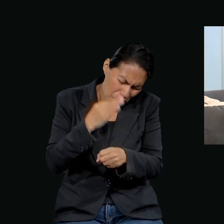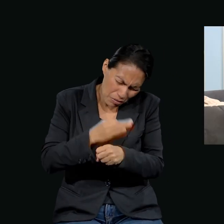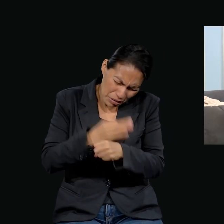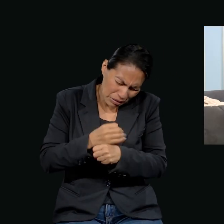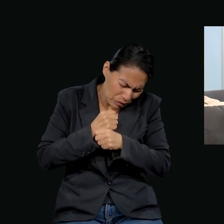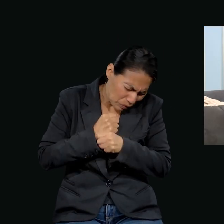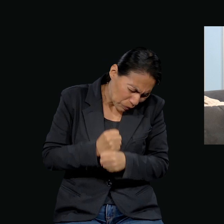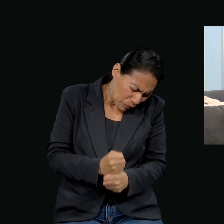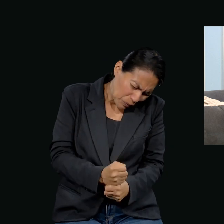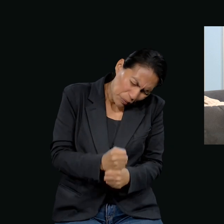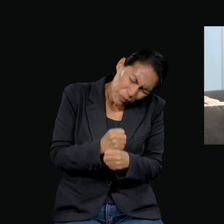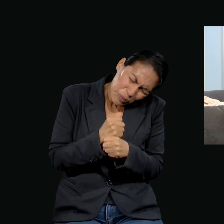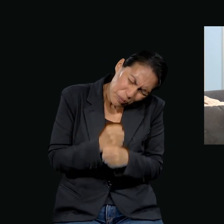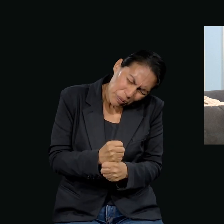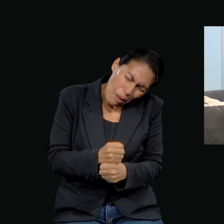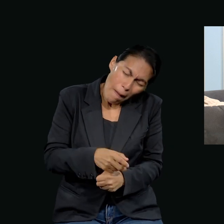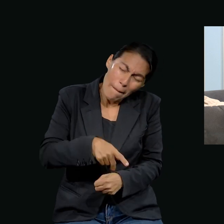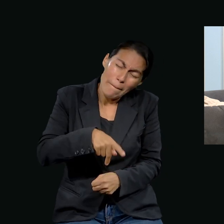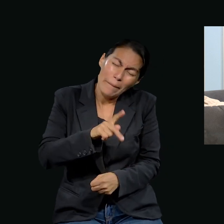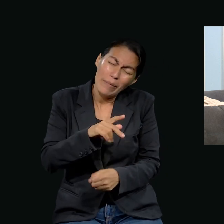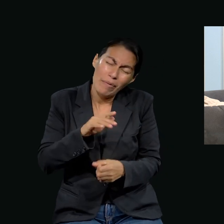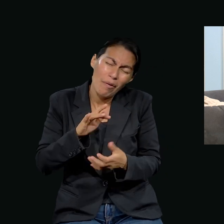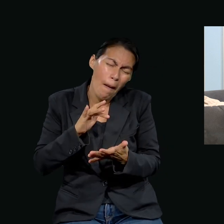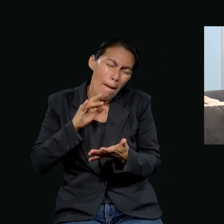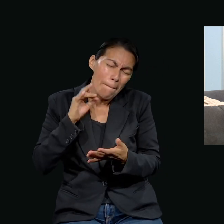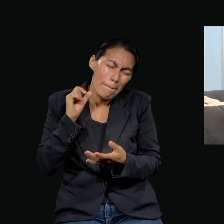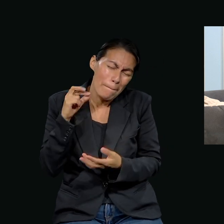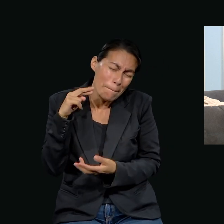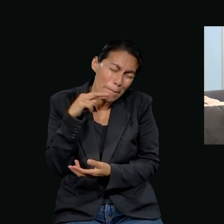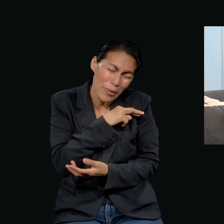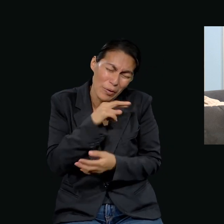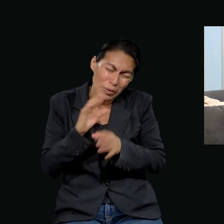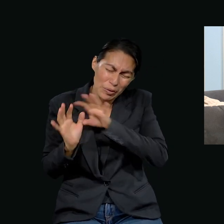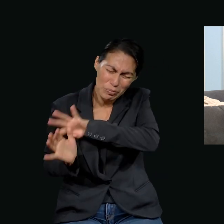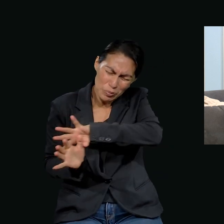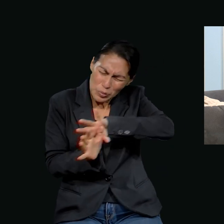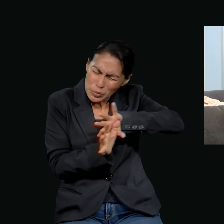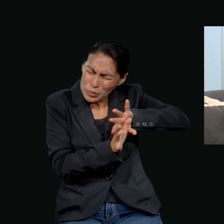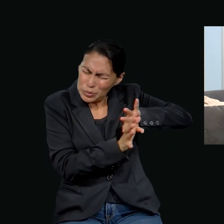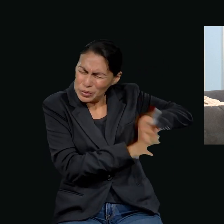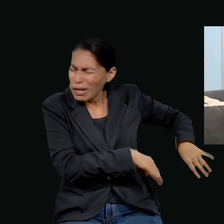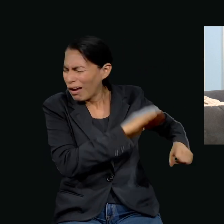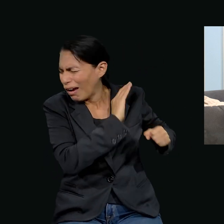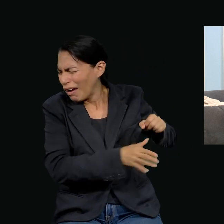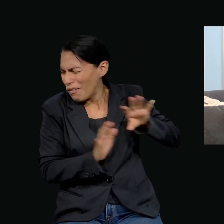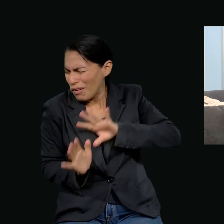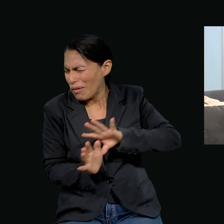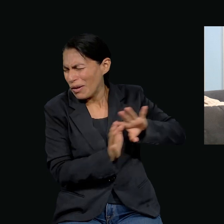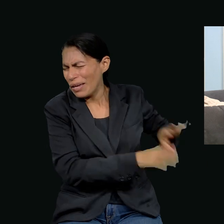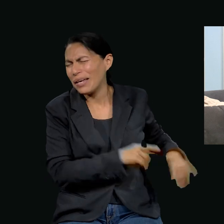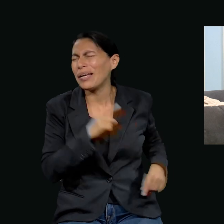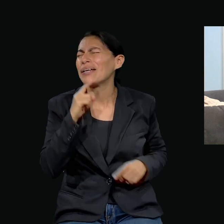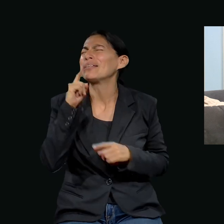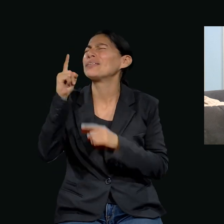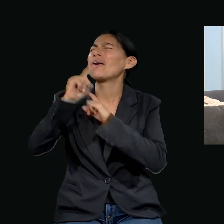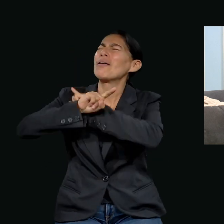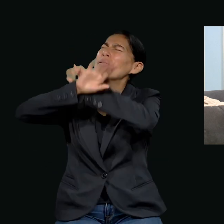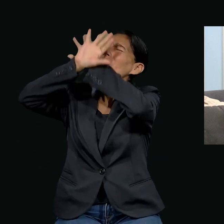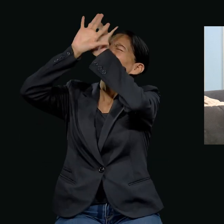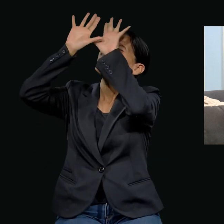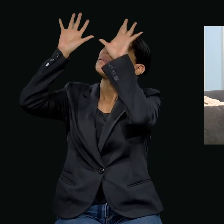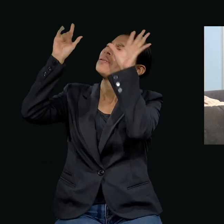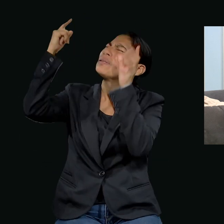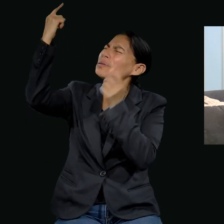podremos Señor Tenemos la esperanza De recibirte Pronto en gloria Para reunirnos Con los que descansen